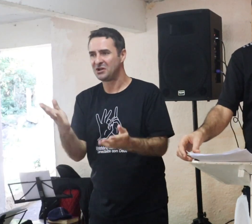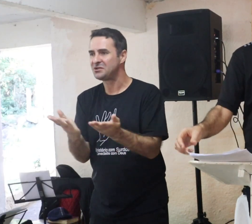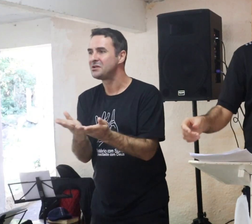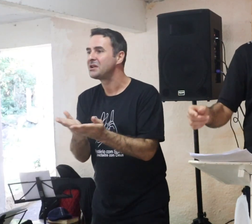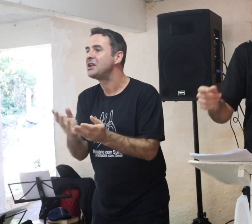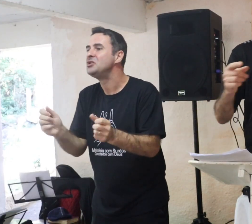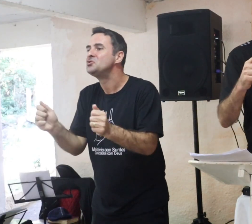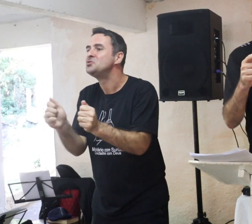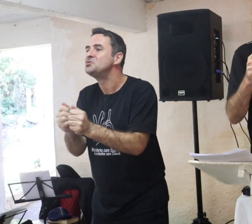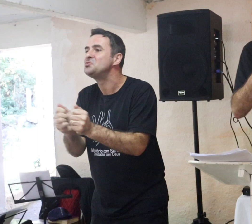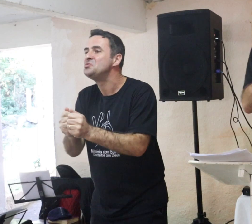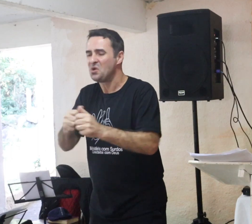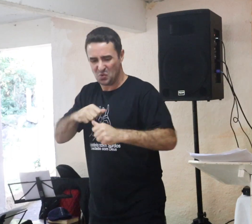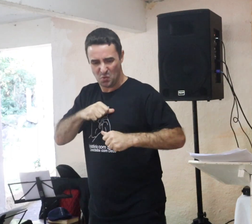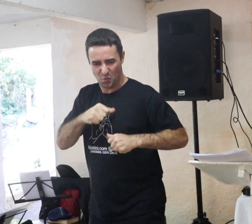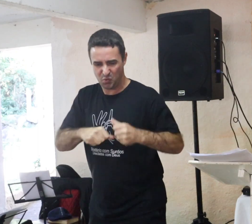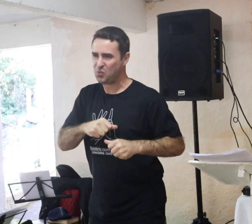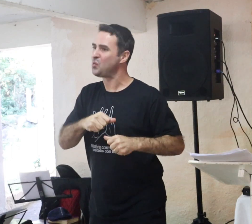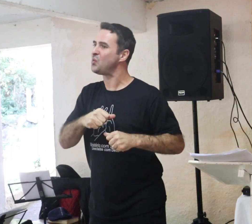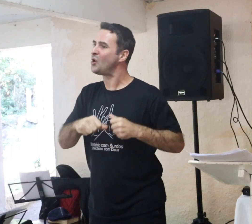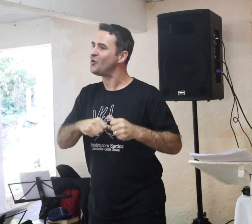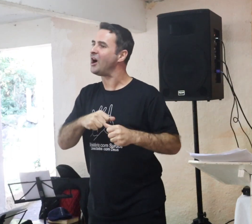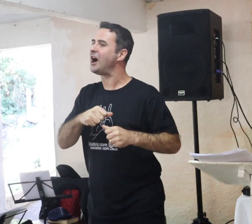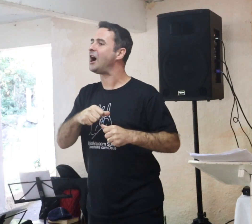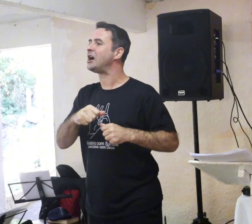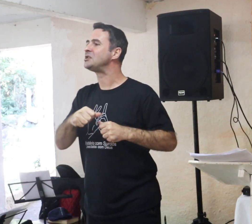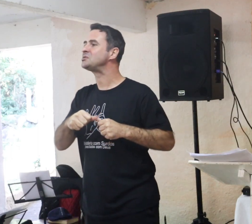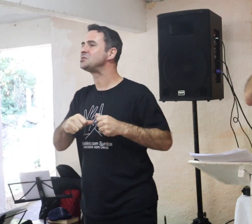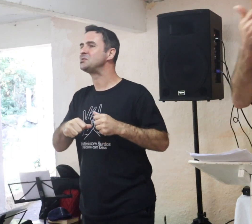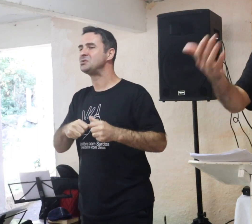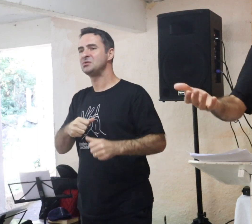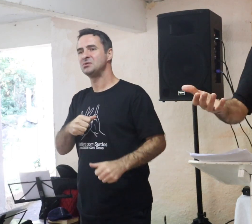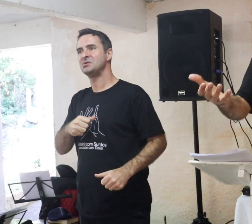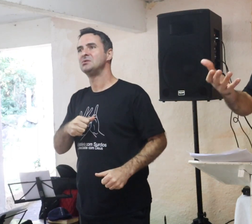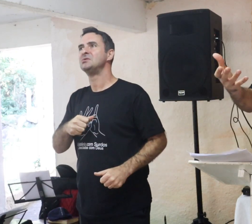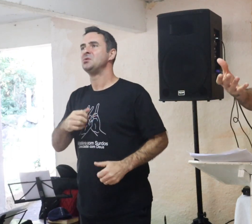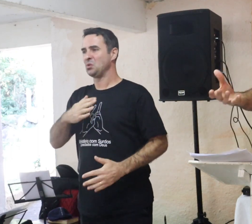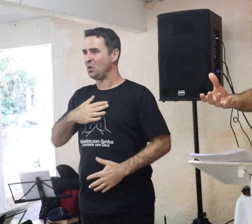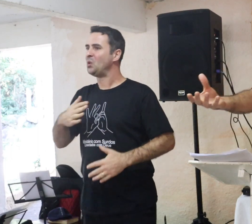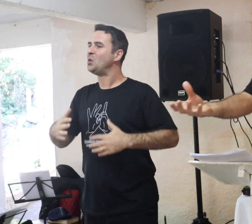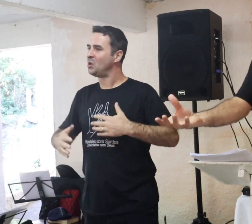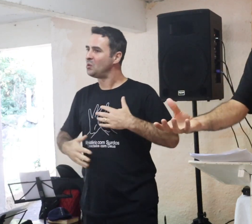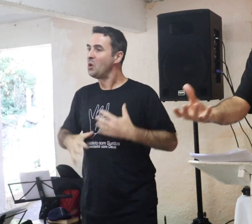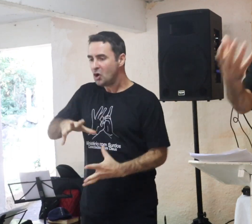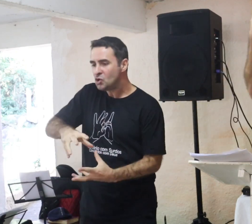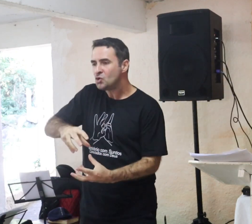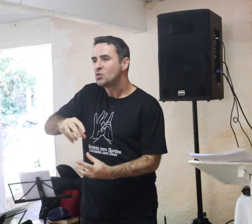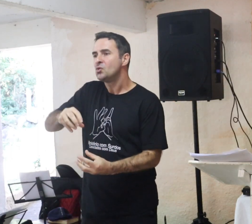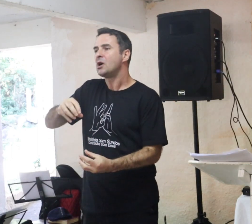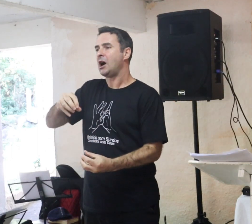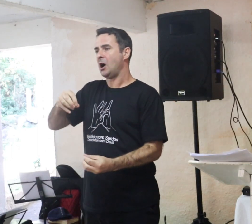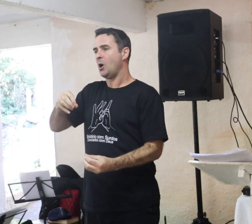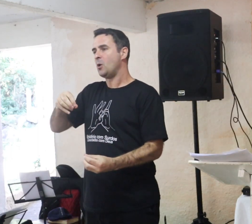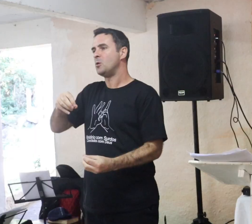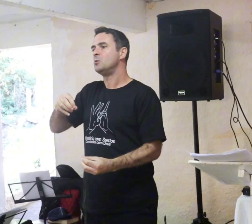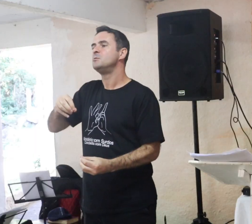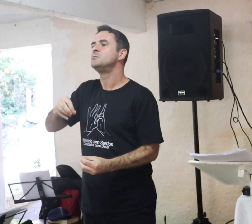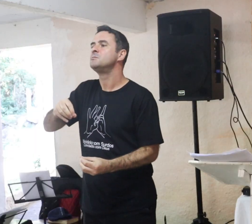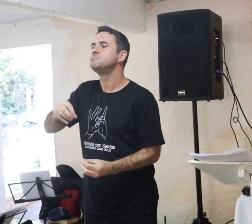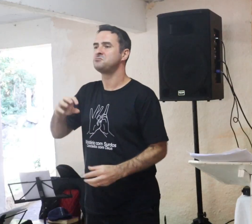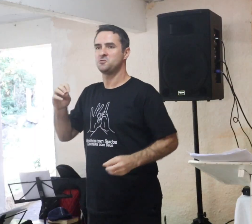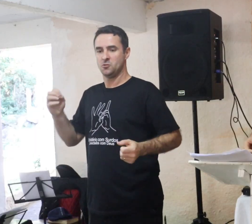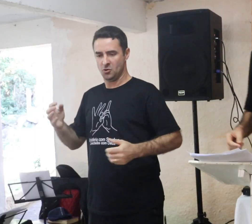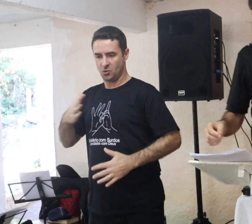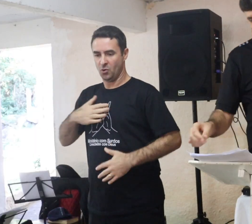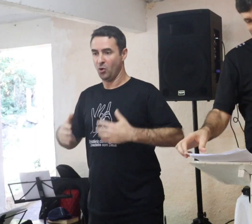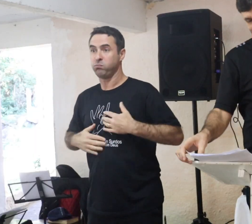receberemos, juntamente com os nossos irmãos que partiram antes de nós, que serão ressuscitados, receberão corpos